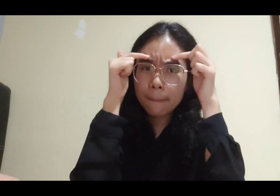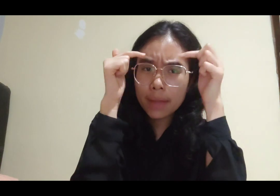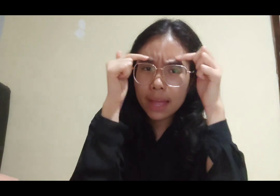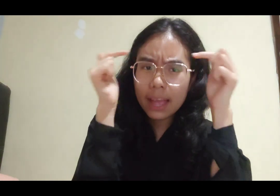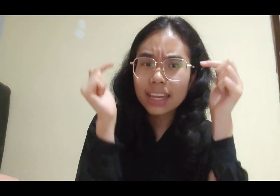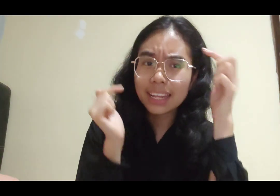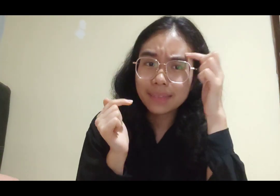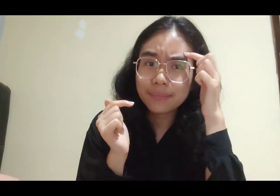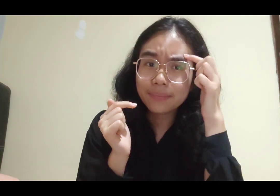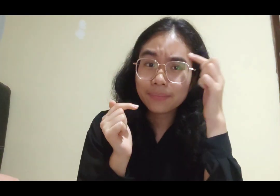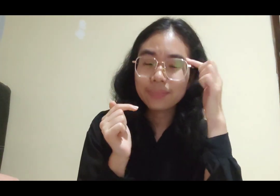kekelaman. Ingat,